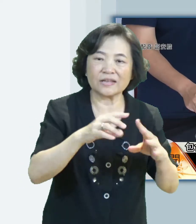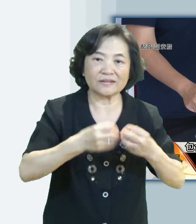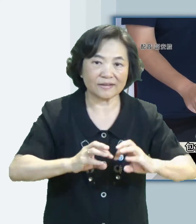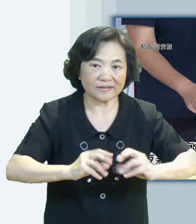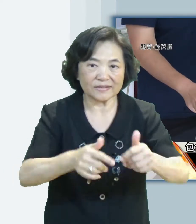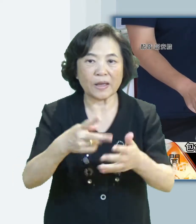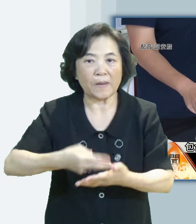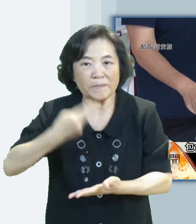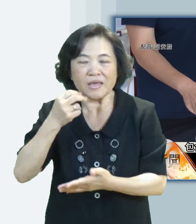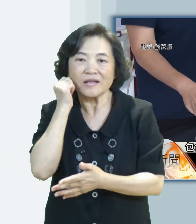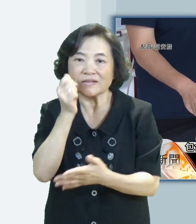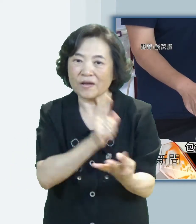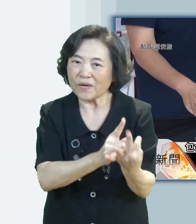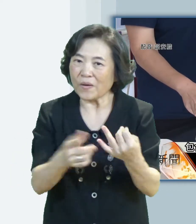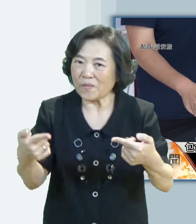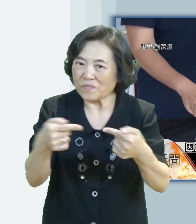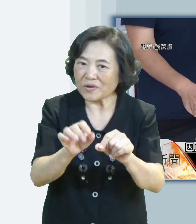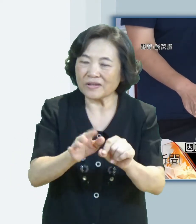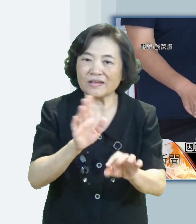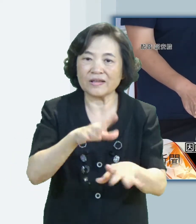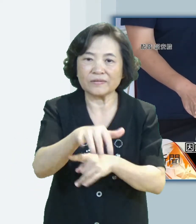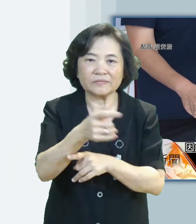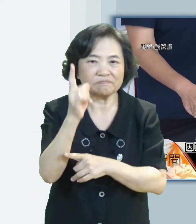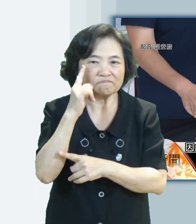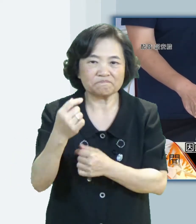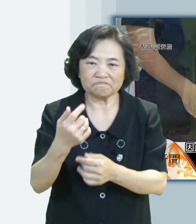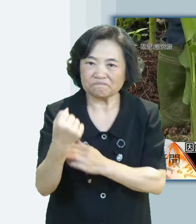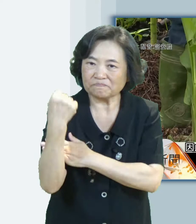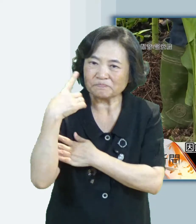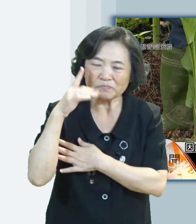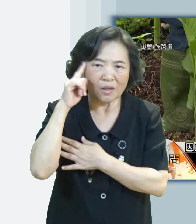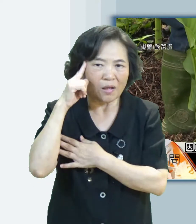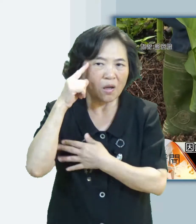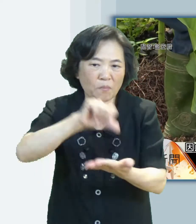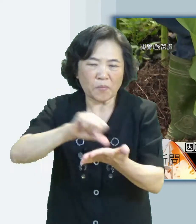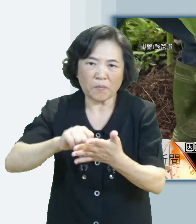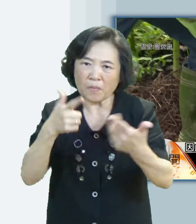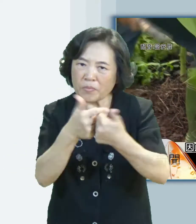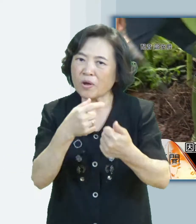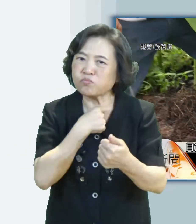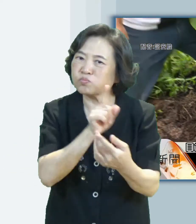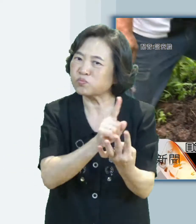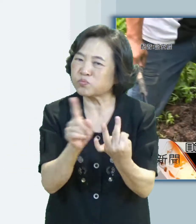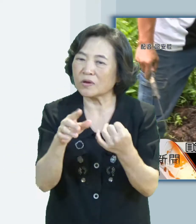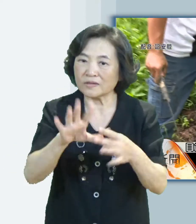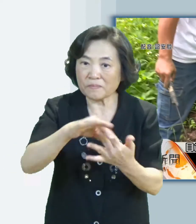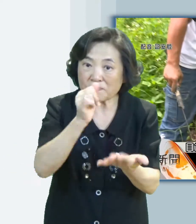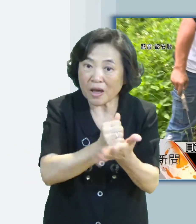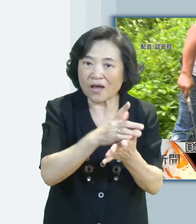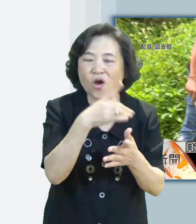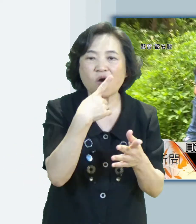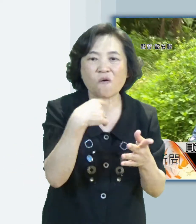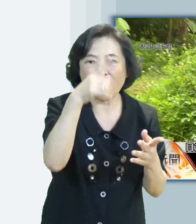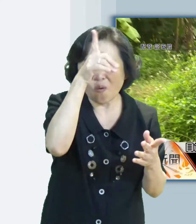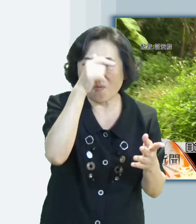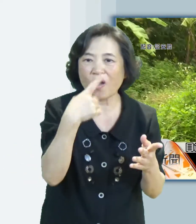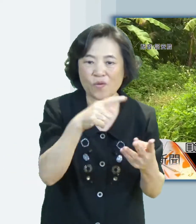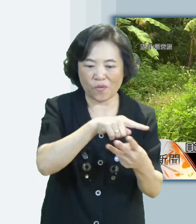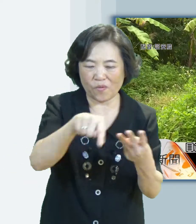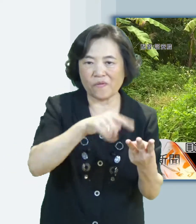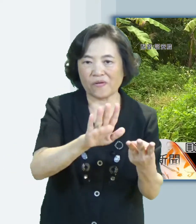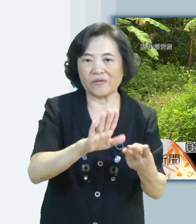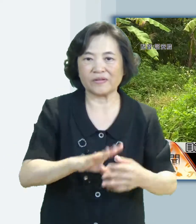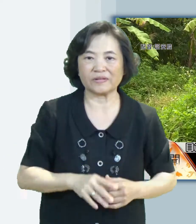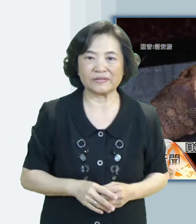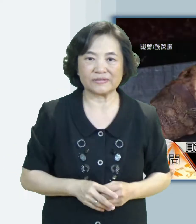龙眼、台面和茶菇等。虽然农民经营真咧清晰合在种品种，目前除普选、粉、芒、